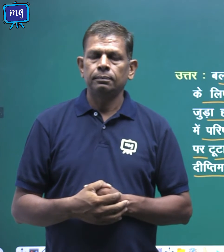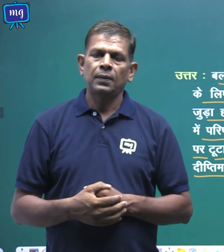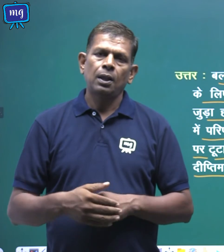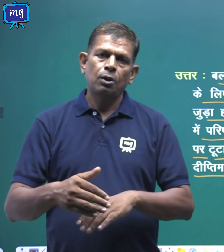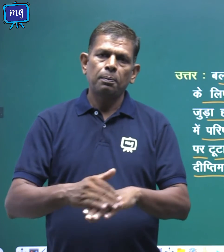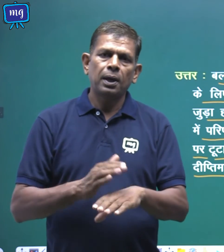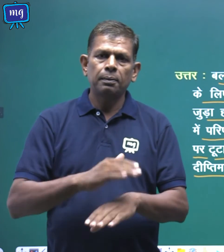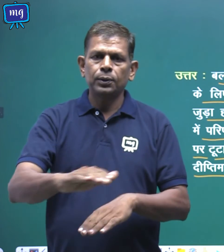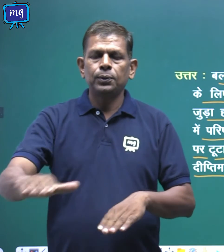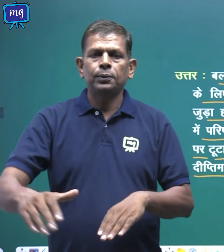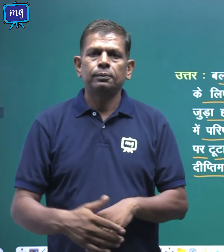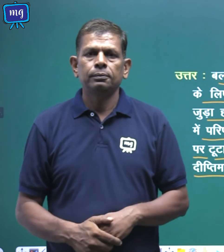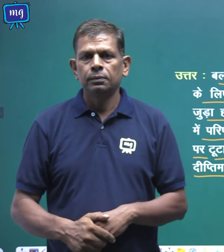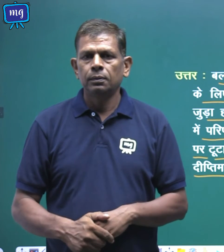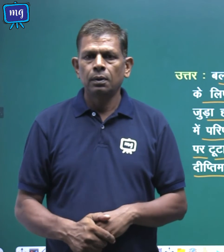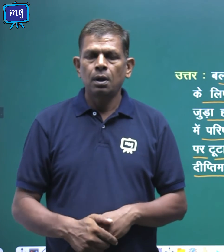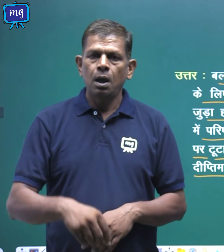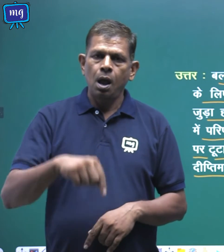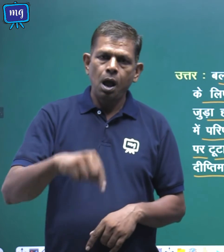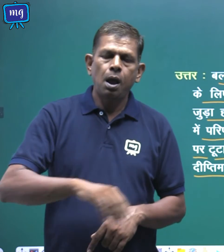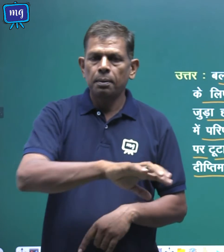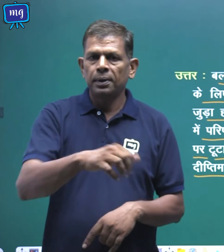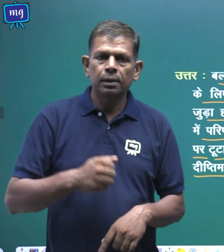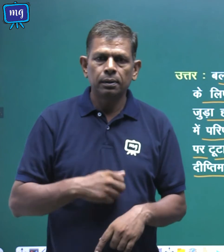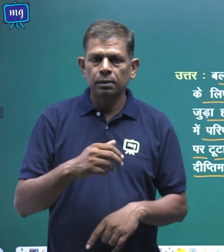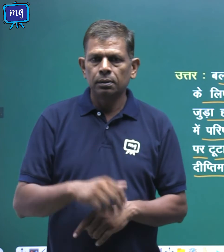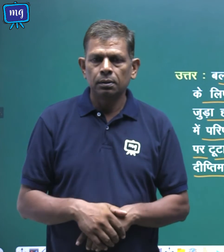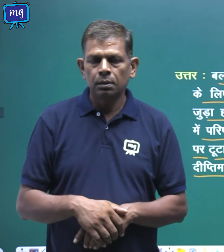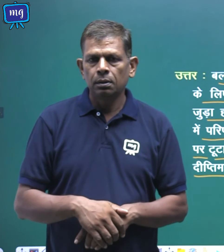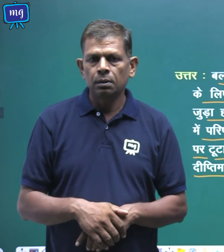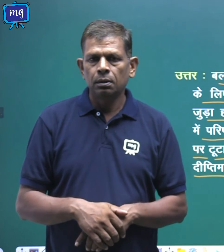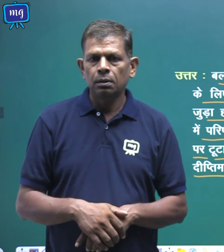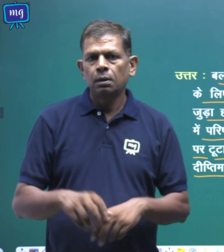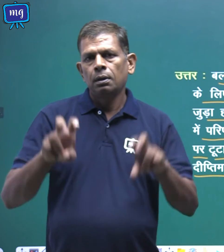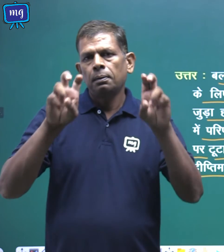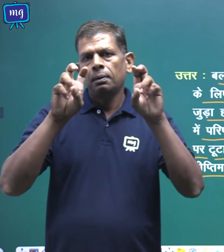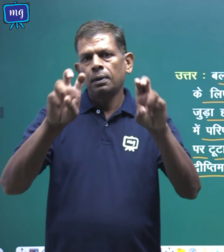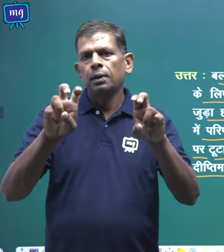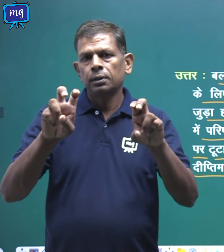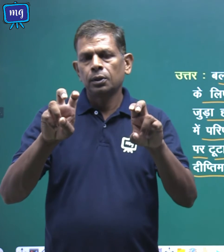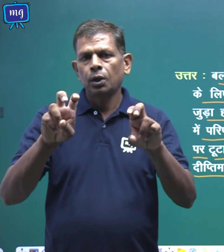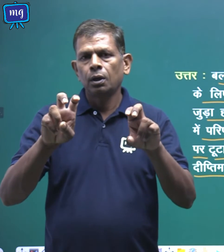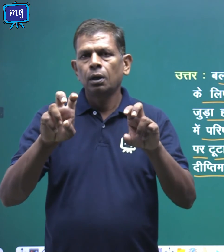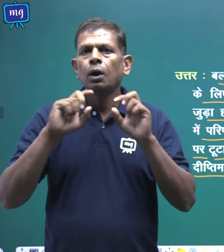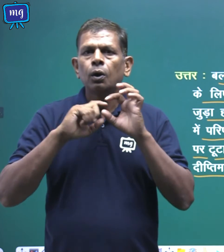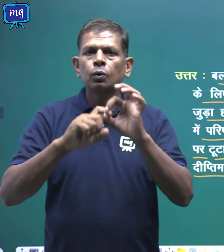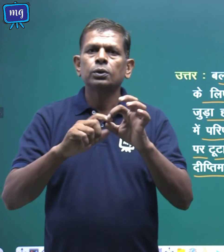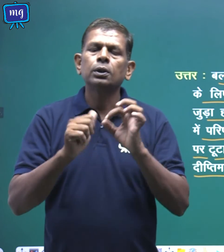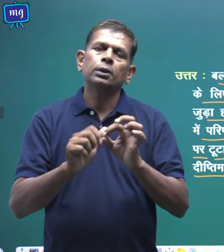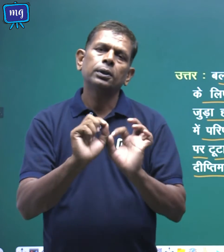तो प्यारे बच्चों, अभी हमने पाठ के क्वेश्चन आंसर्स किए,